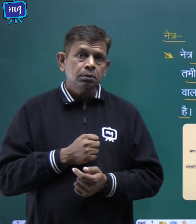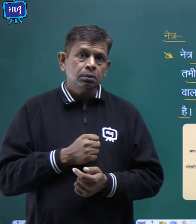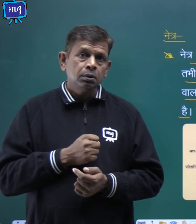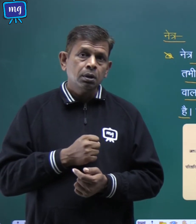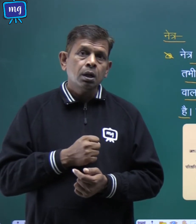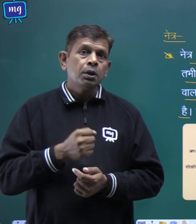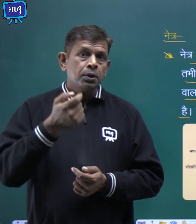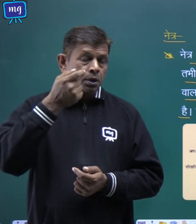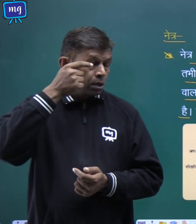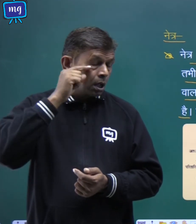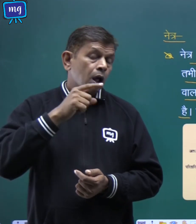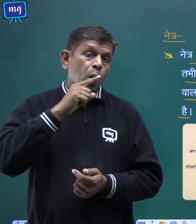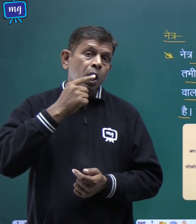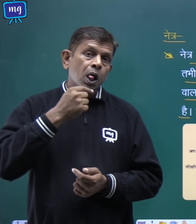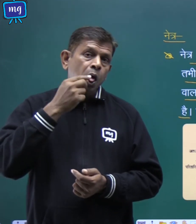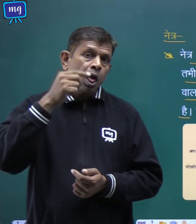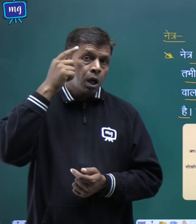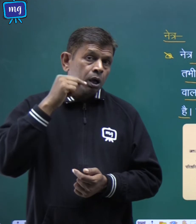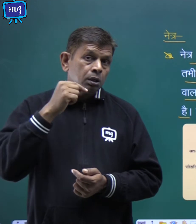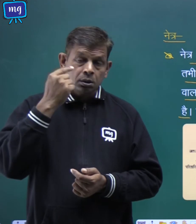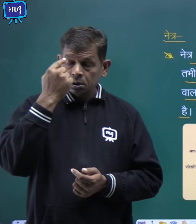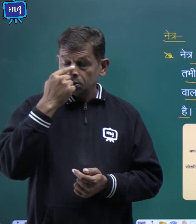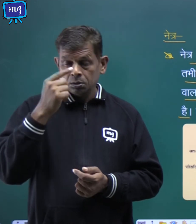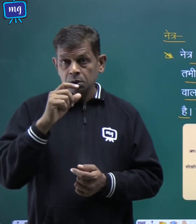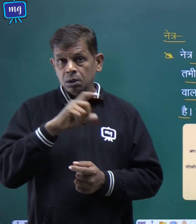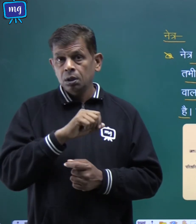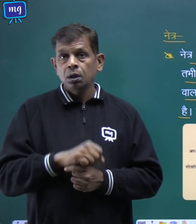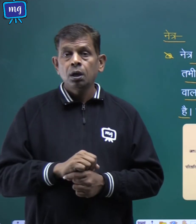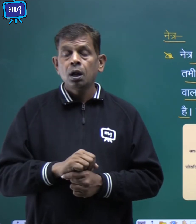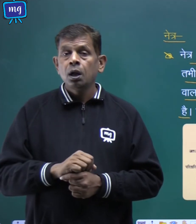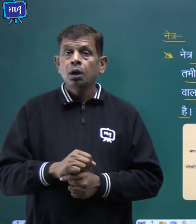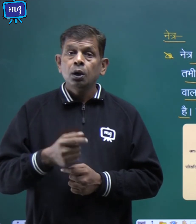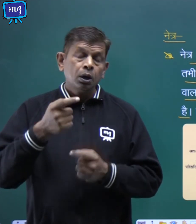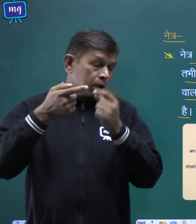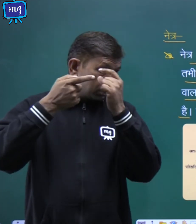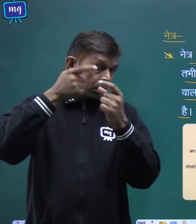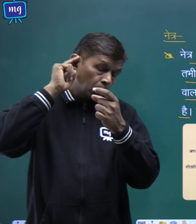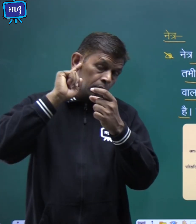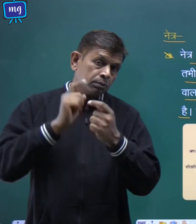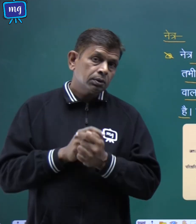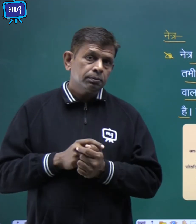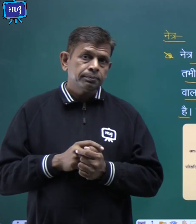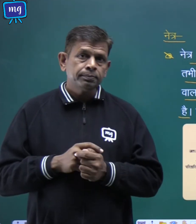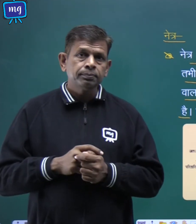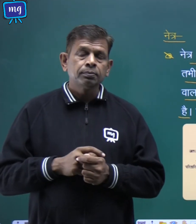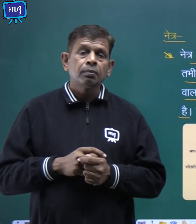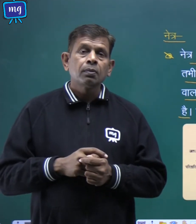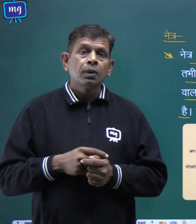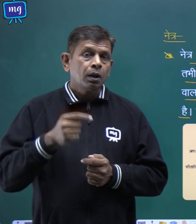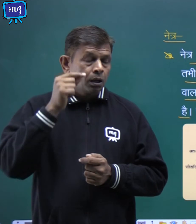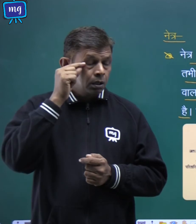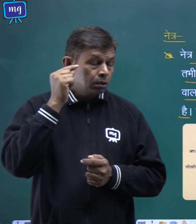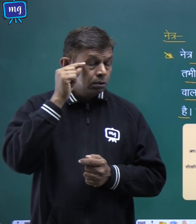ये जल द्रव, ये स्वच्छ मंडल, ये दृष्टिपटल, ये दृक